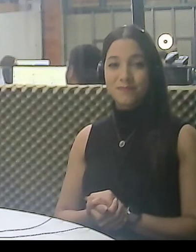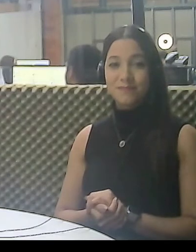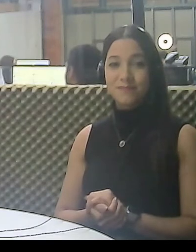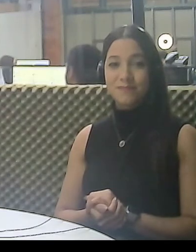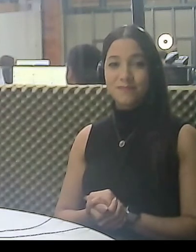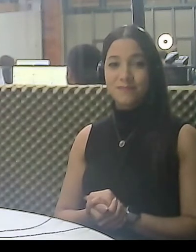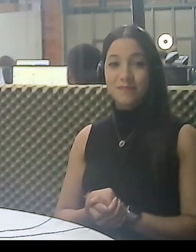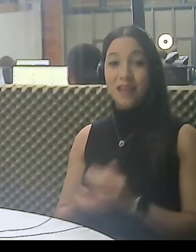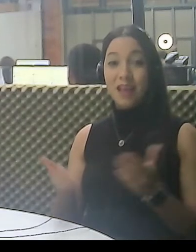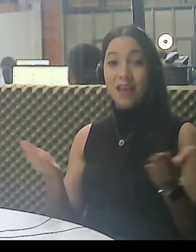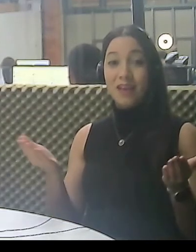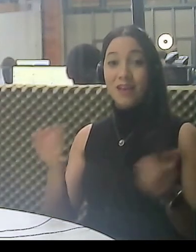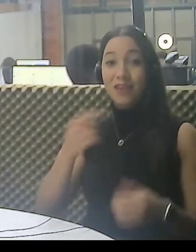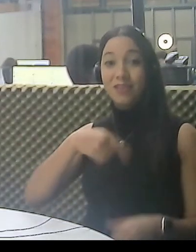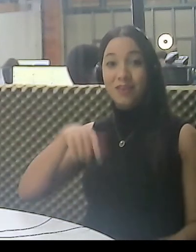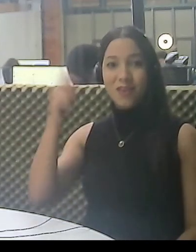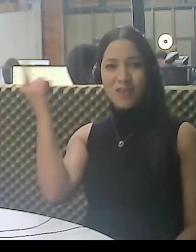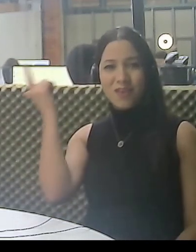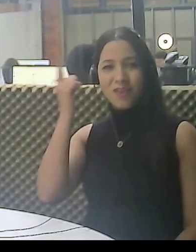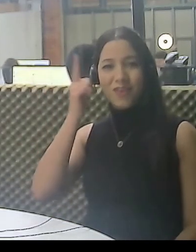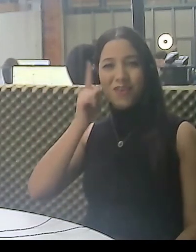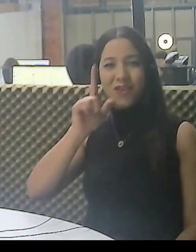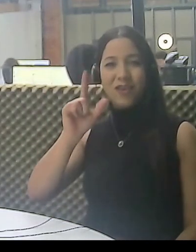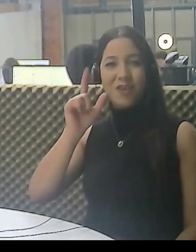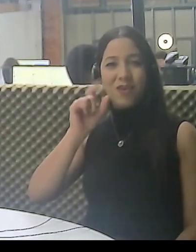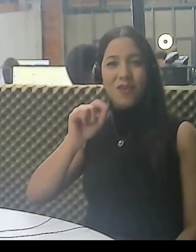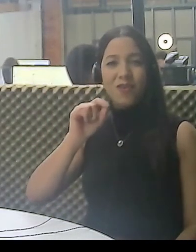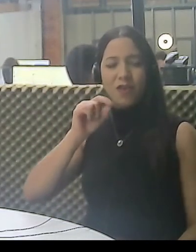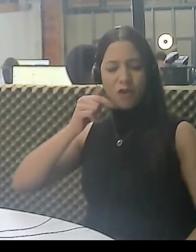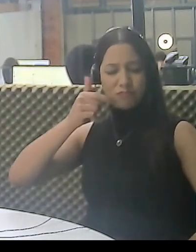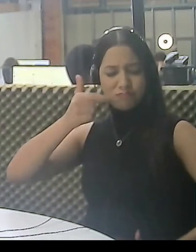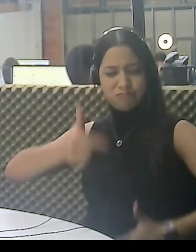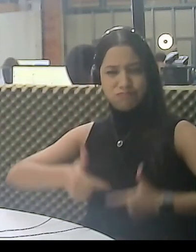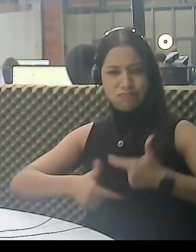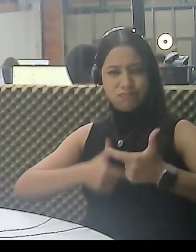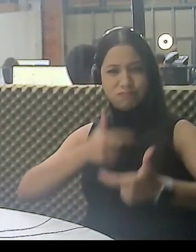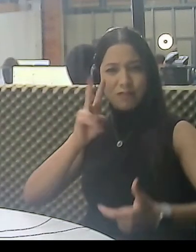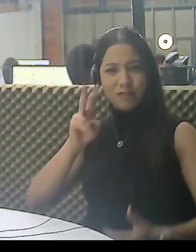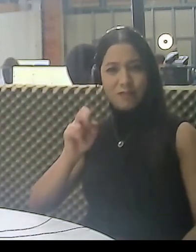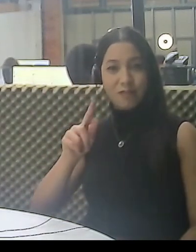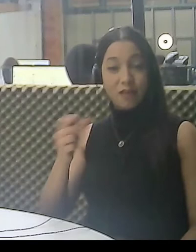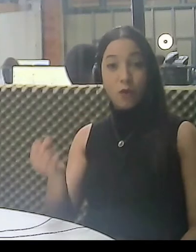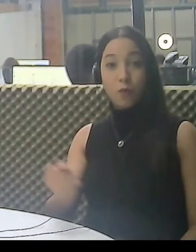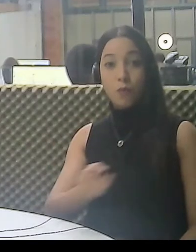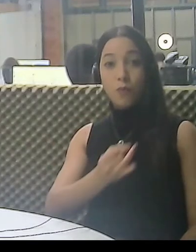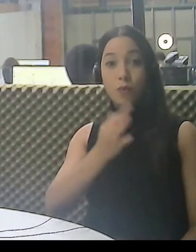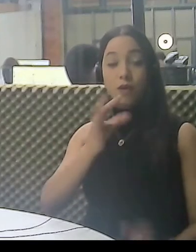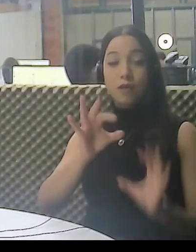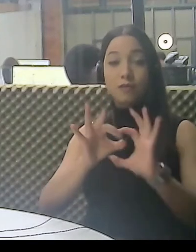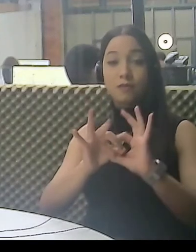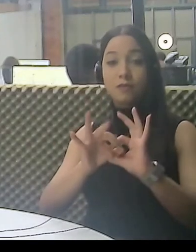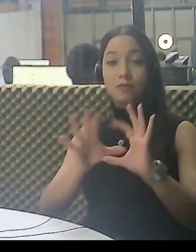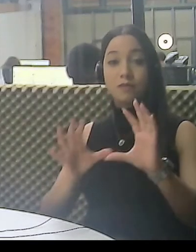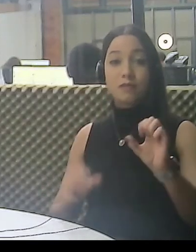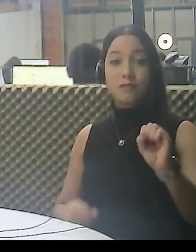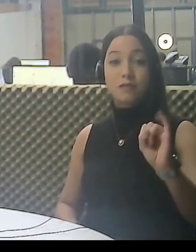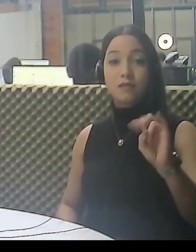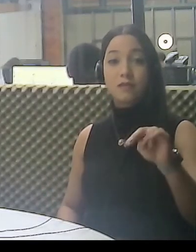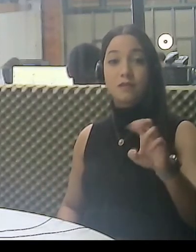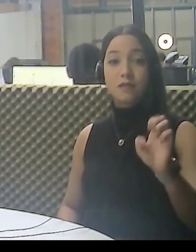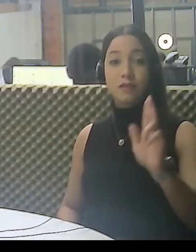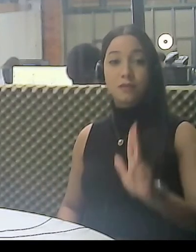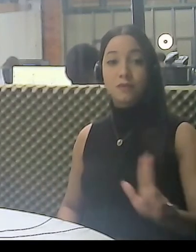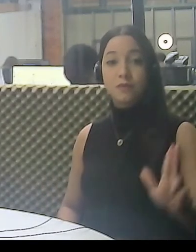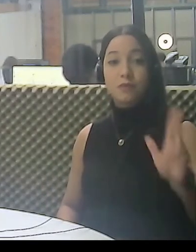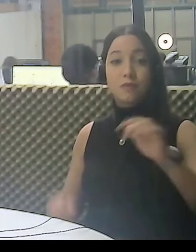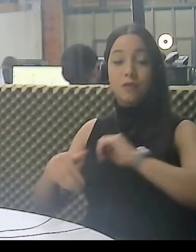E chegou a hora de você conquistar o tão sonhado espaço no mercado de trabalho. Milhares de vagas estão disponíveis no Cine Uberlândia, que fica na